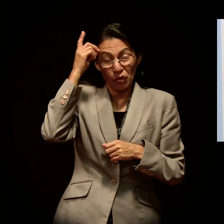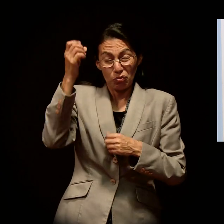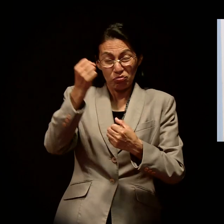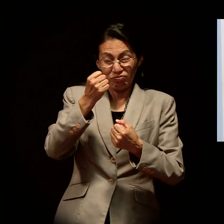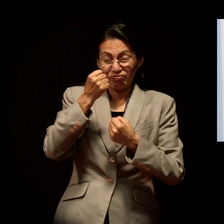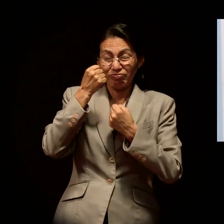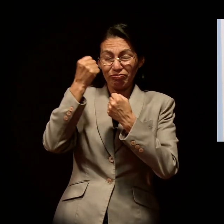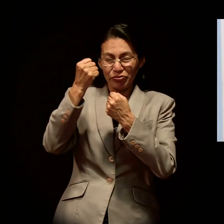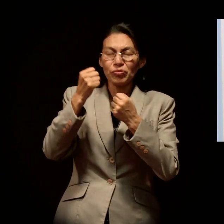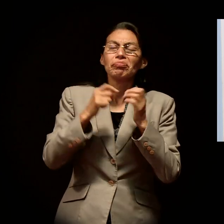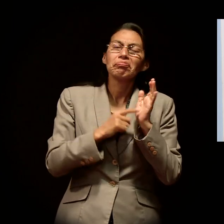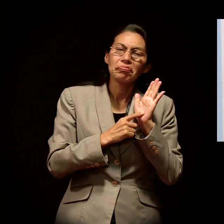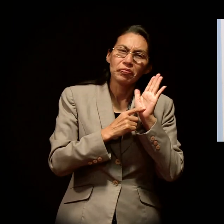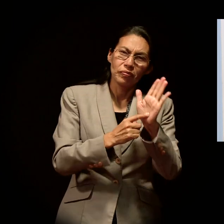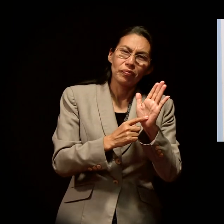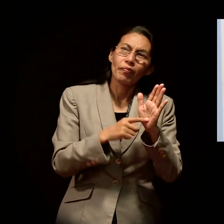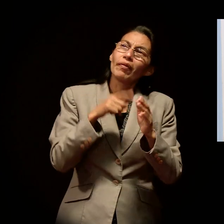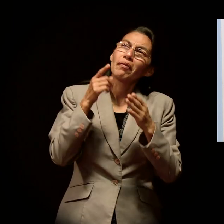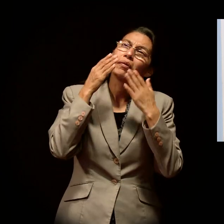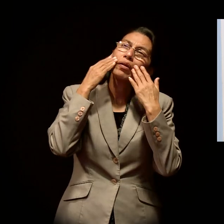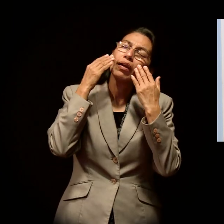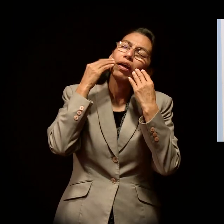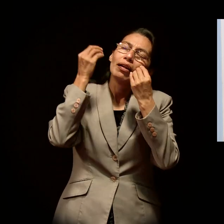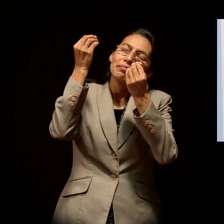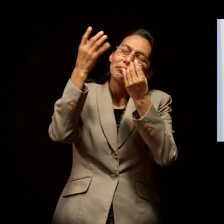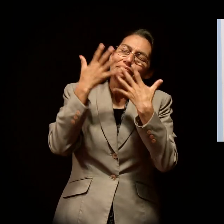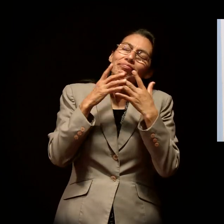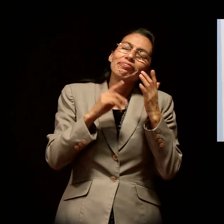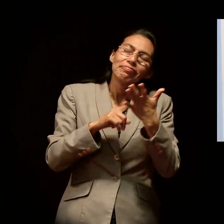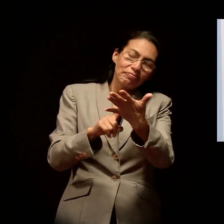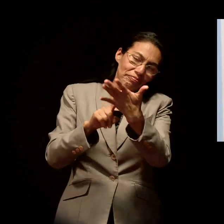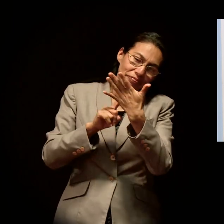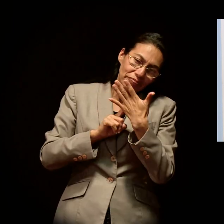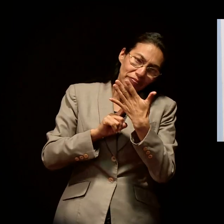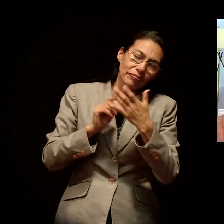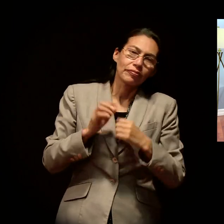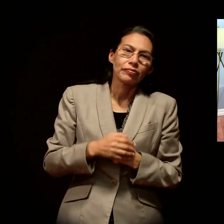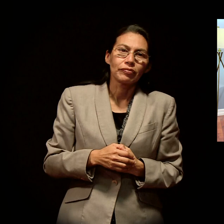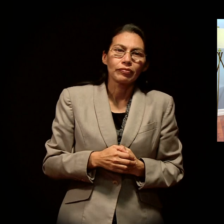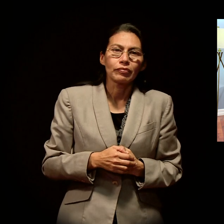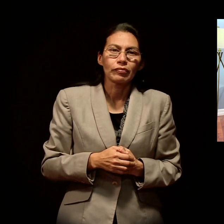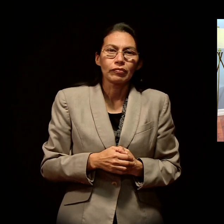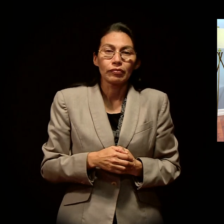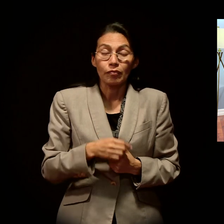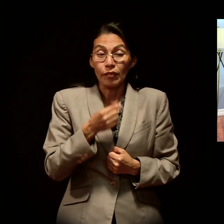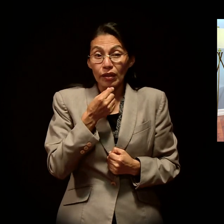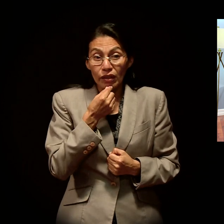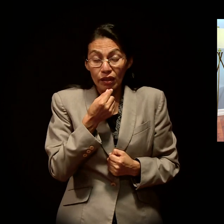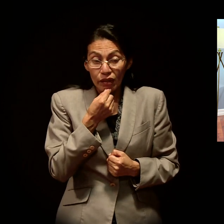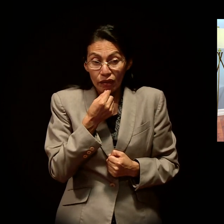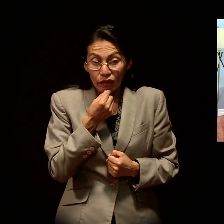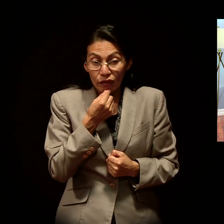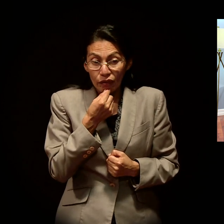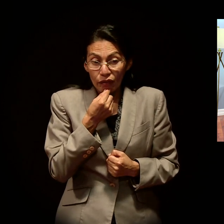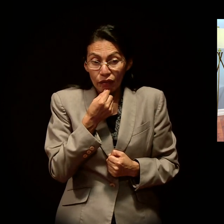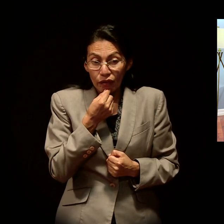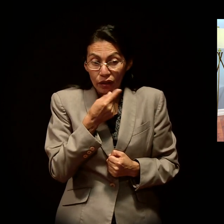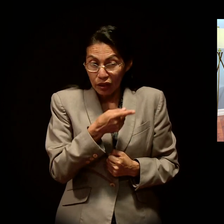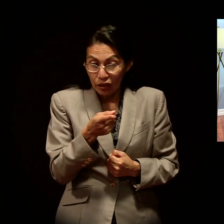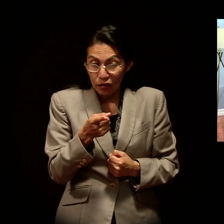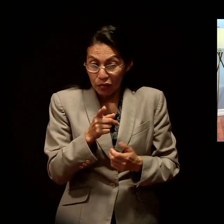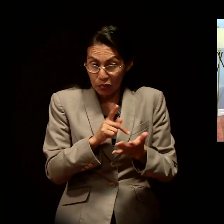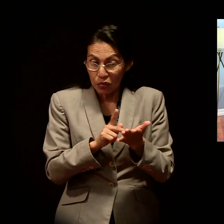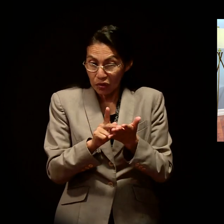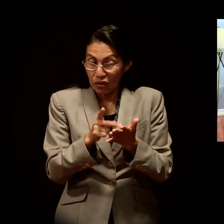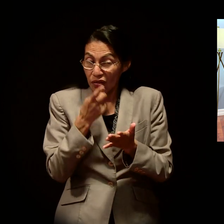manifestó su poder y en su misericordia reveló el secreto y la gloria a Dios y el niño